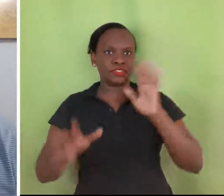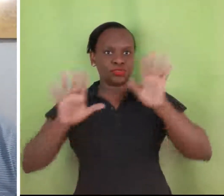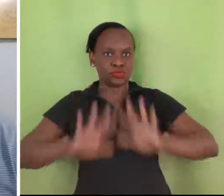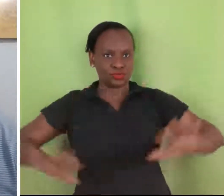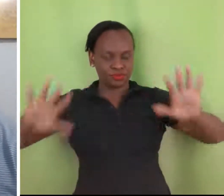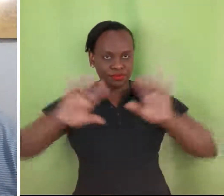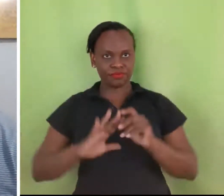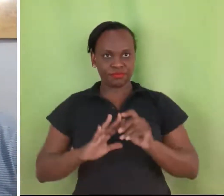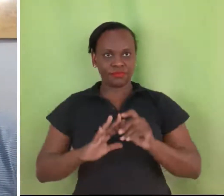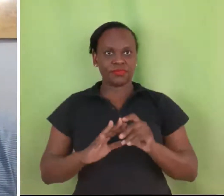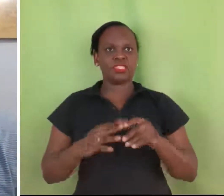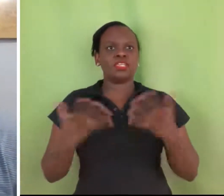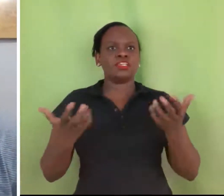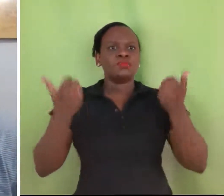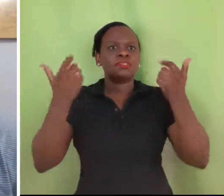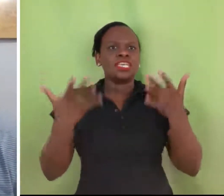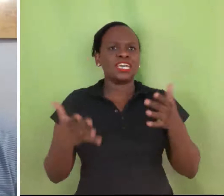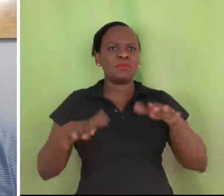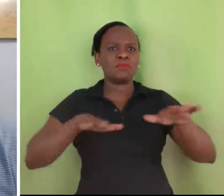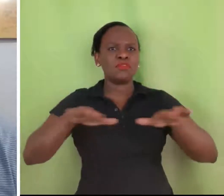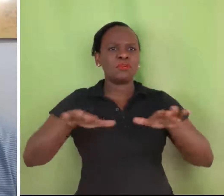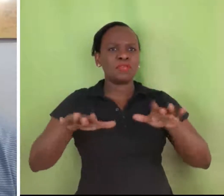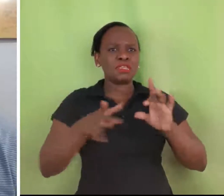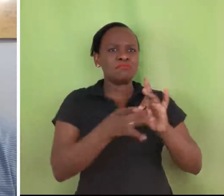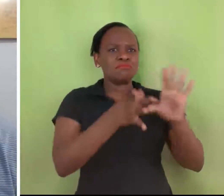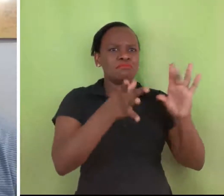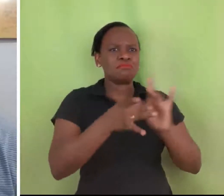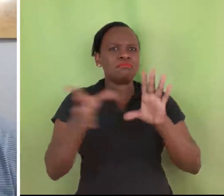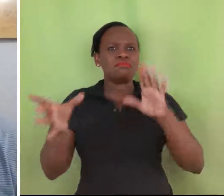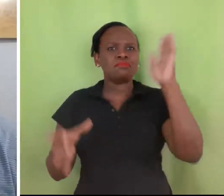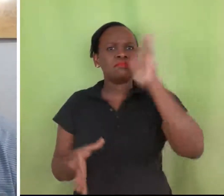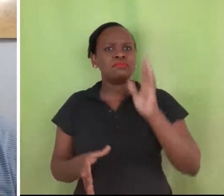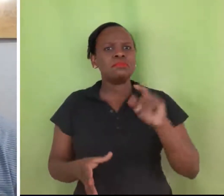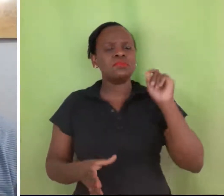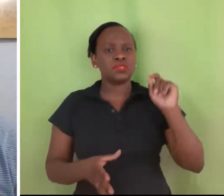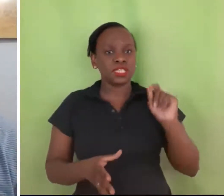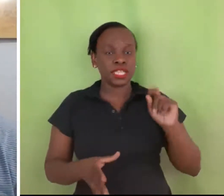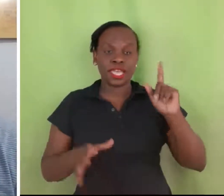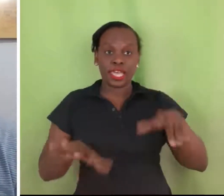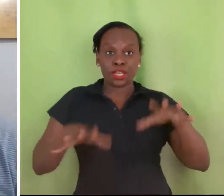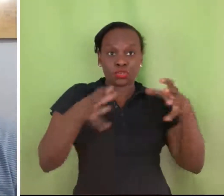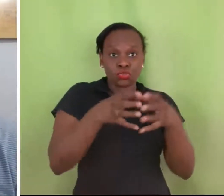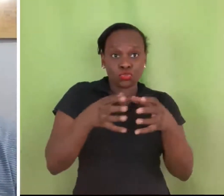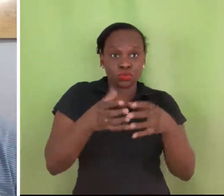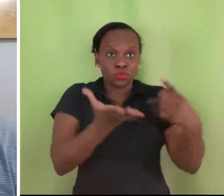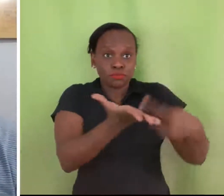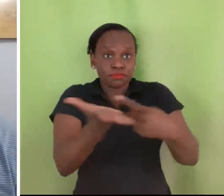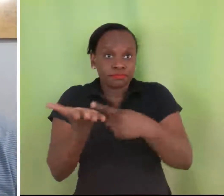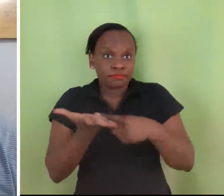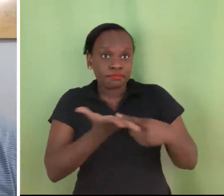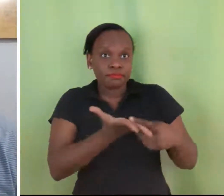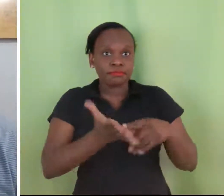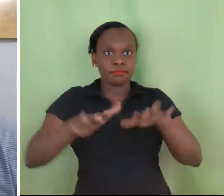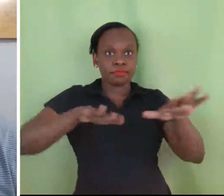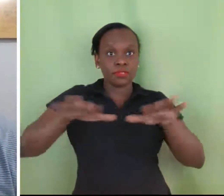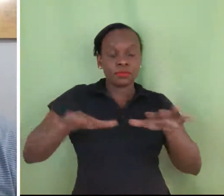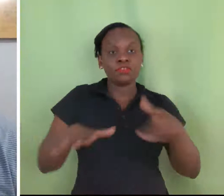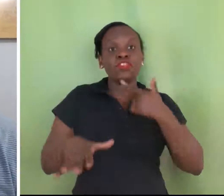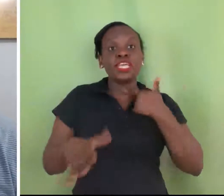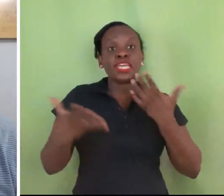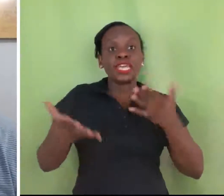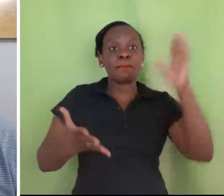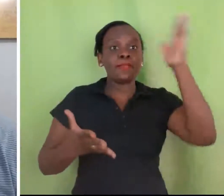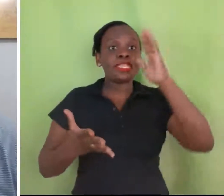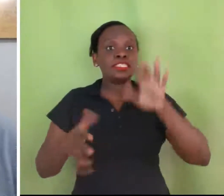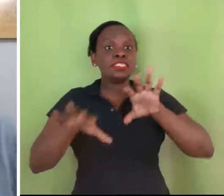né? O que eu quero dizer com movimentos de emancipação do Brasil? São movimentos que pretendiam